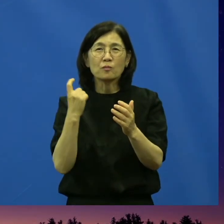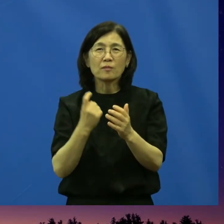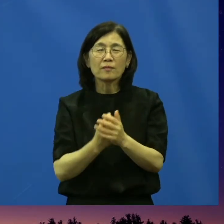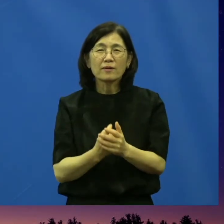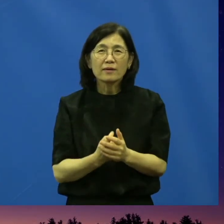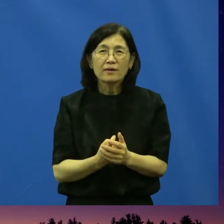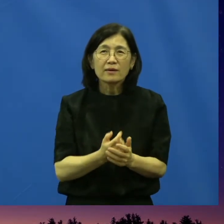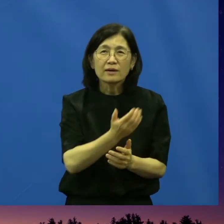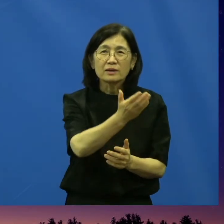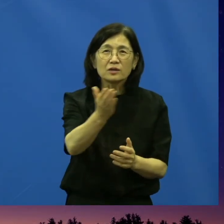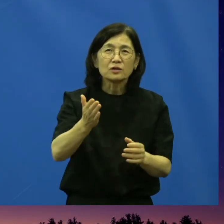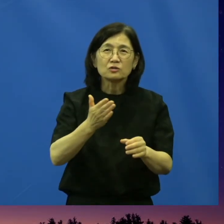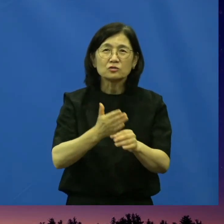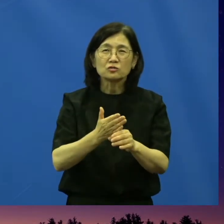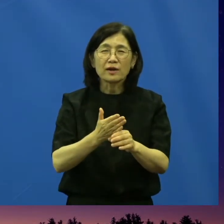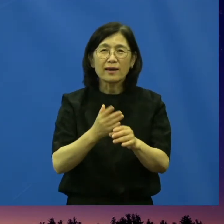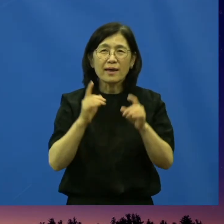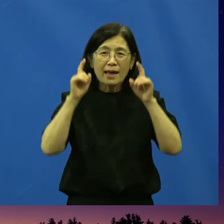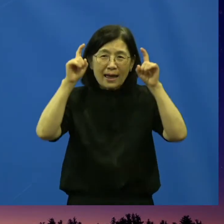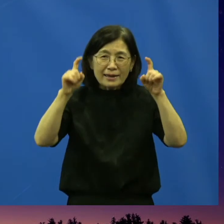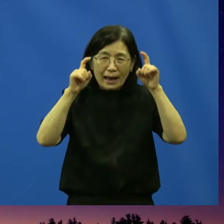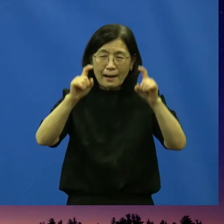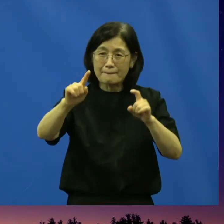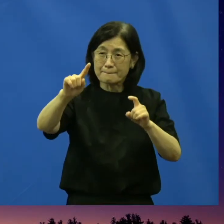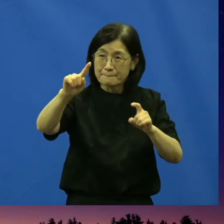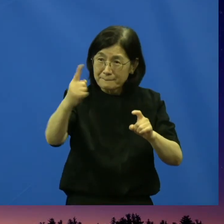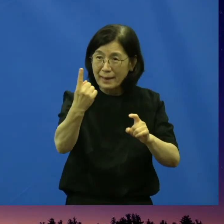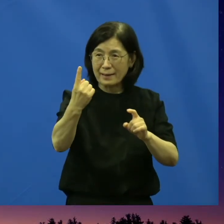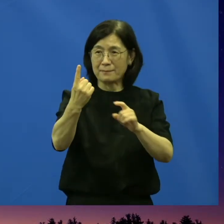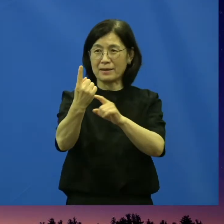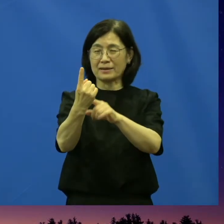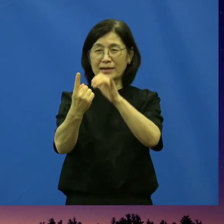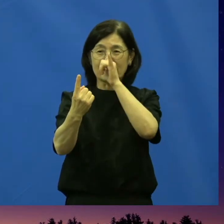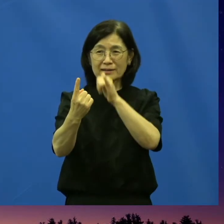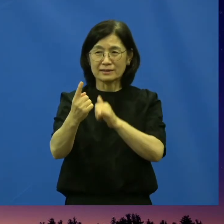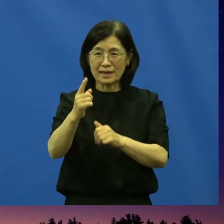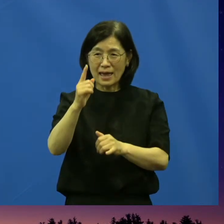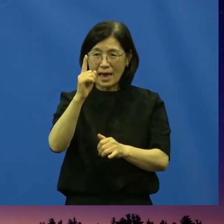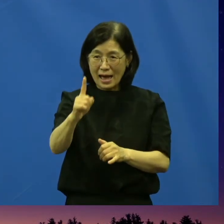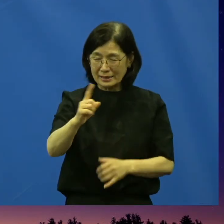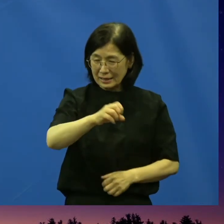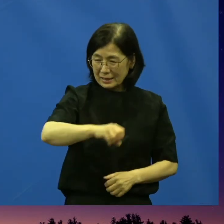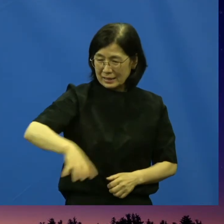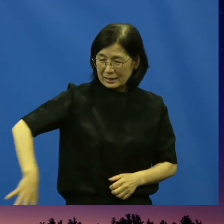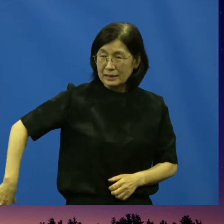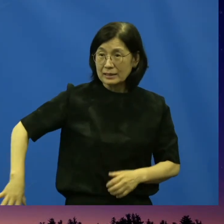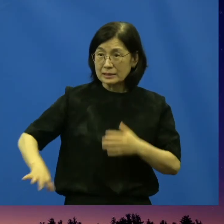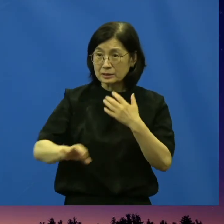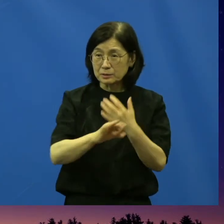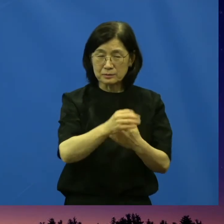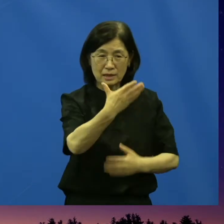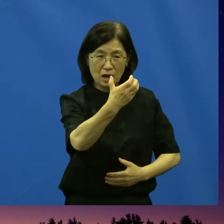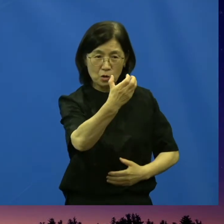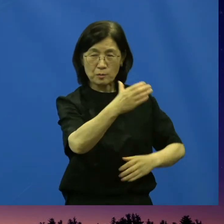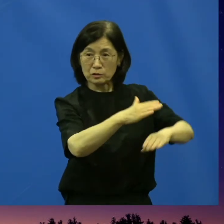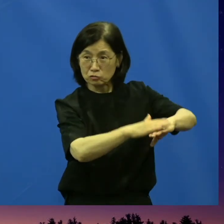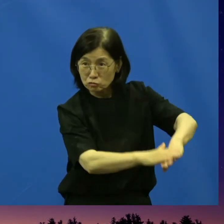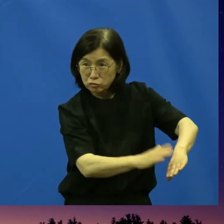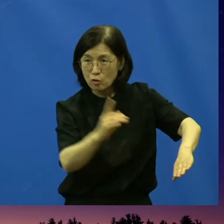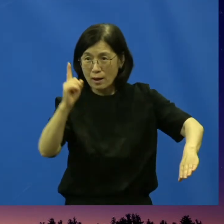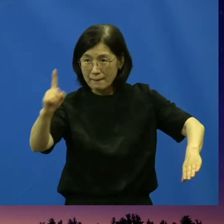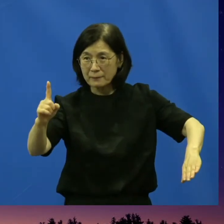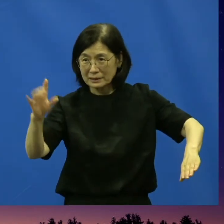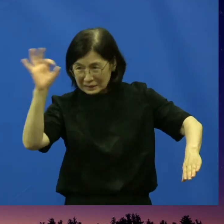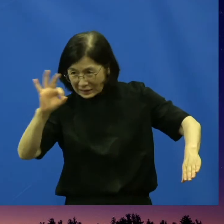양 100마리가 있는데 그 중에 하나를 잃으면 99마리를 들여 두고 그 잃은 것을 찾아내기까지 찾아다니지